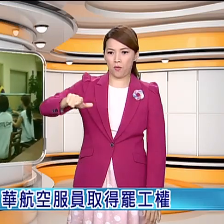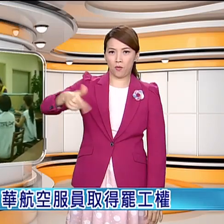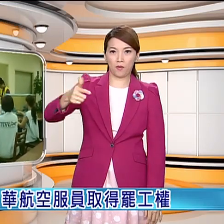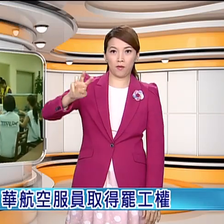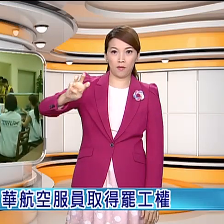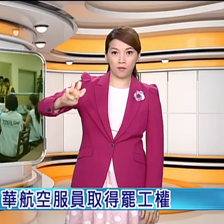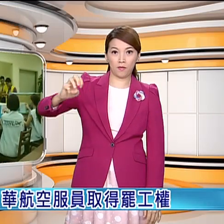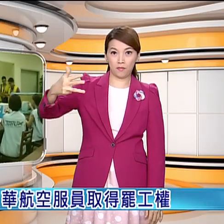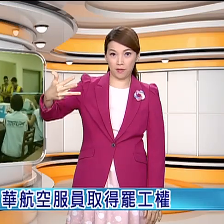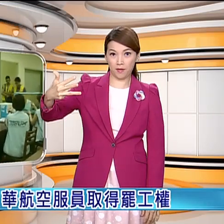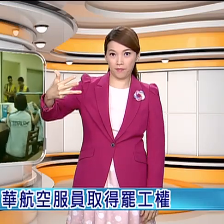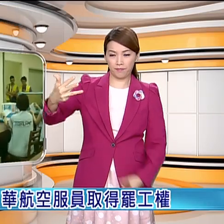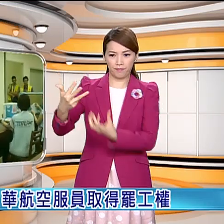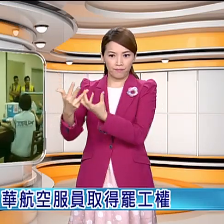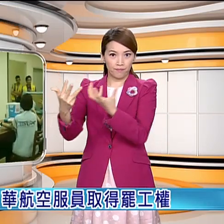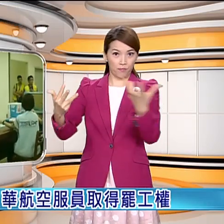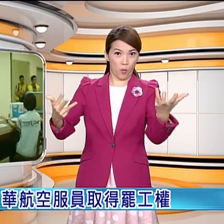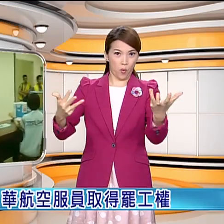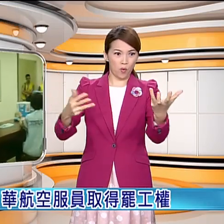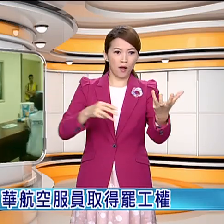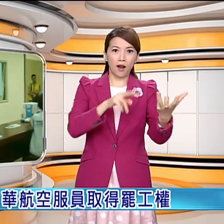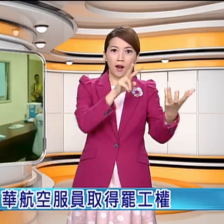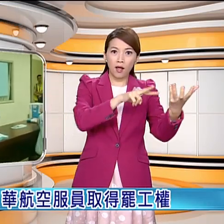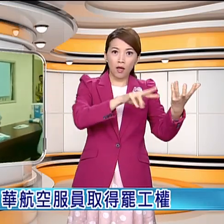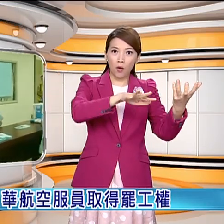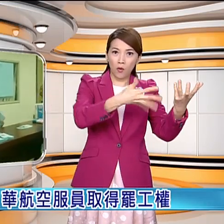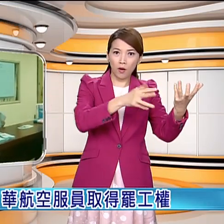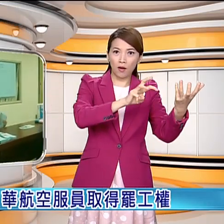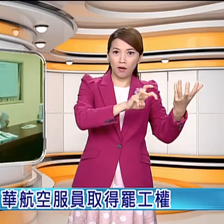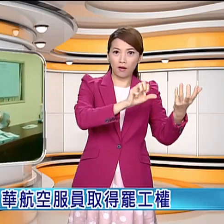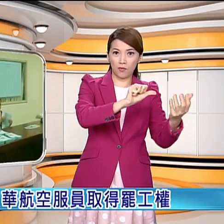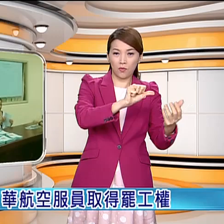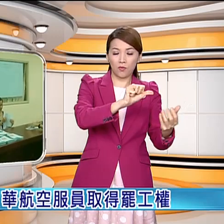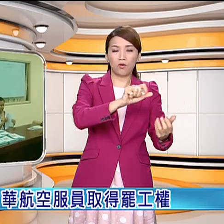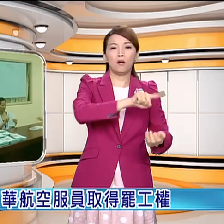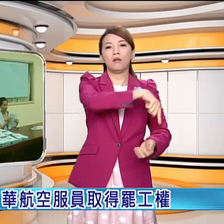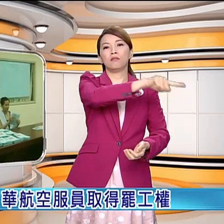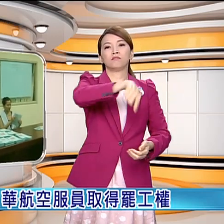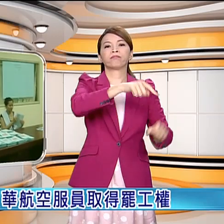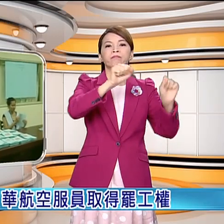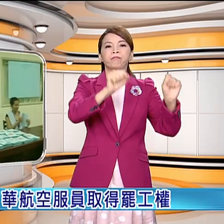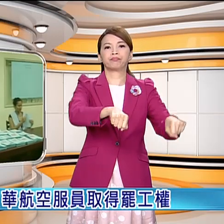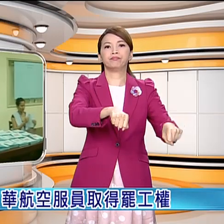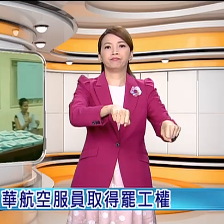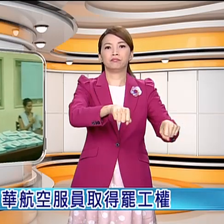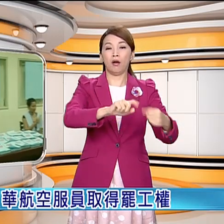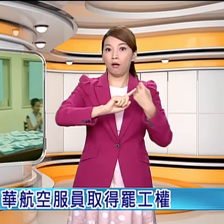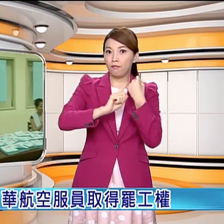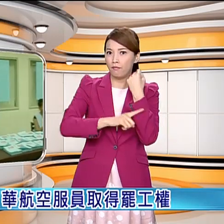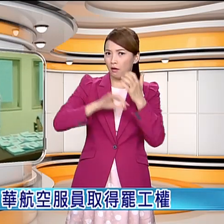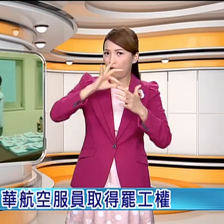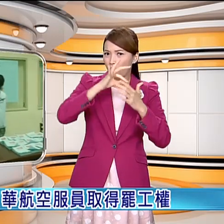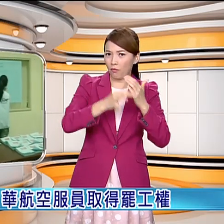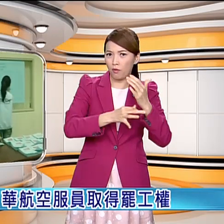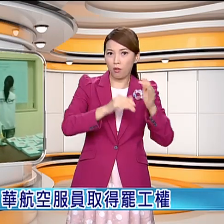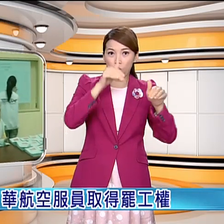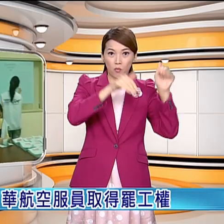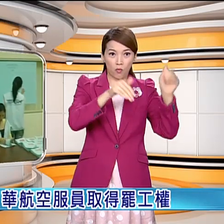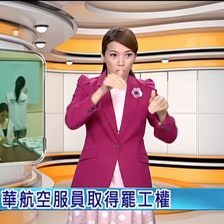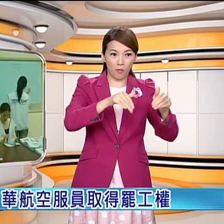2638名华航会员当中，有2535个人同意罢工，而这个人数